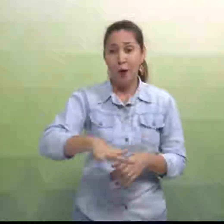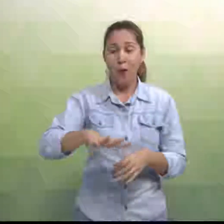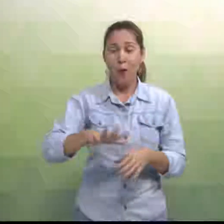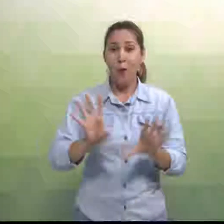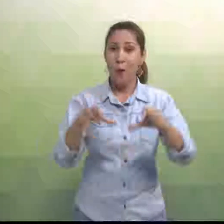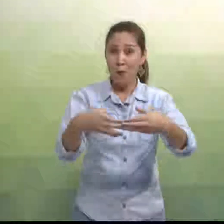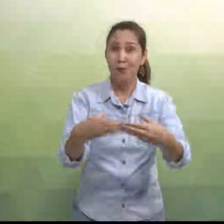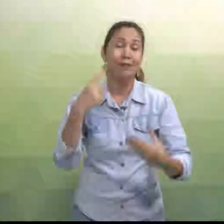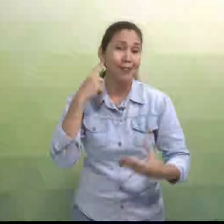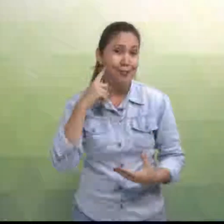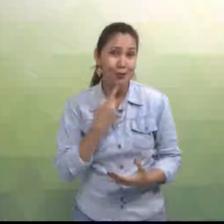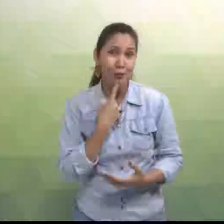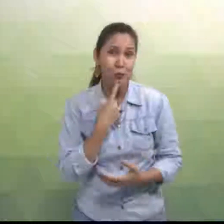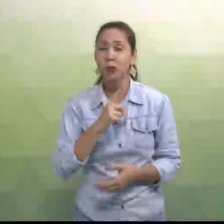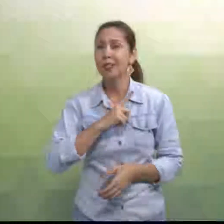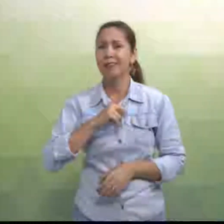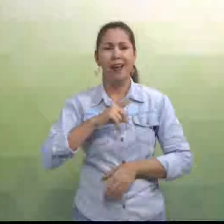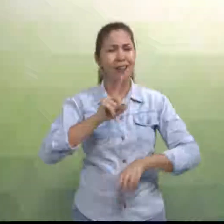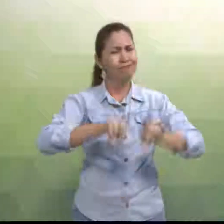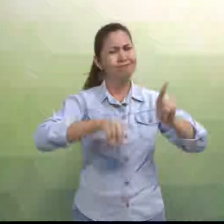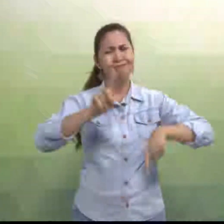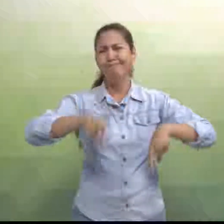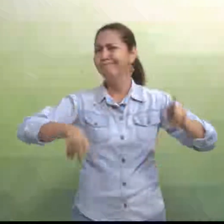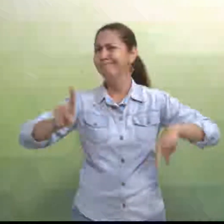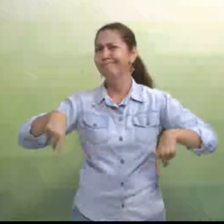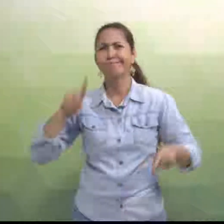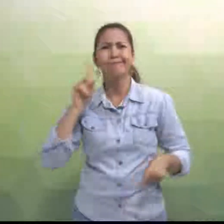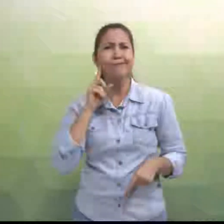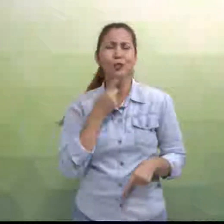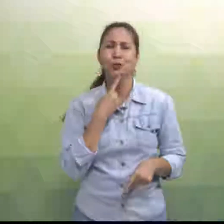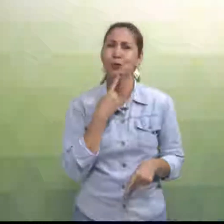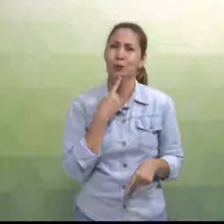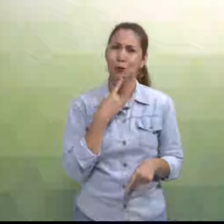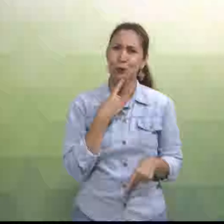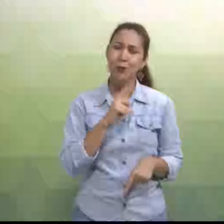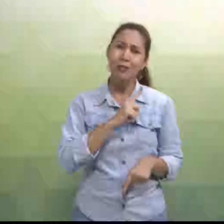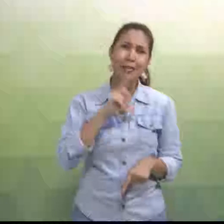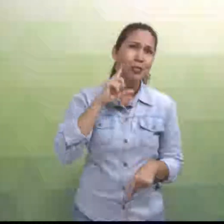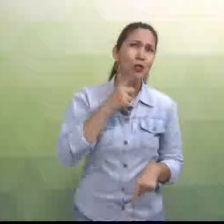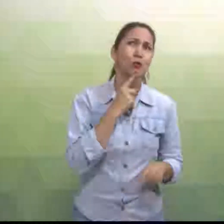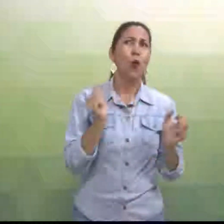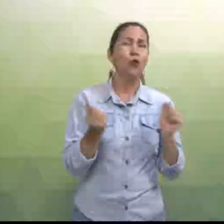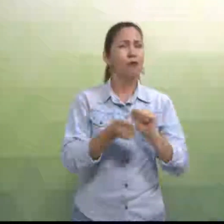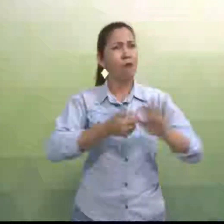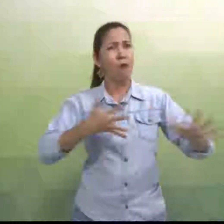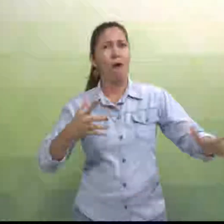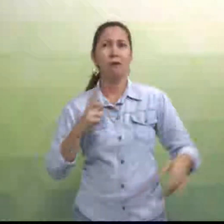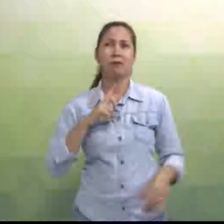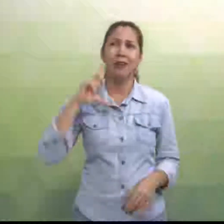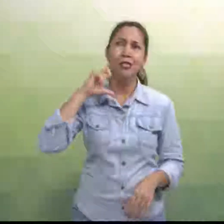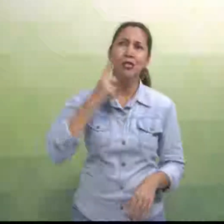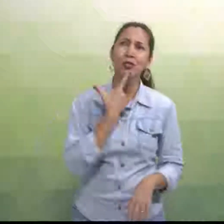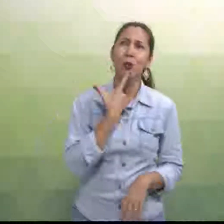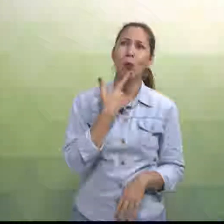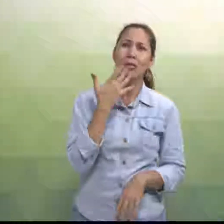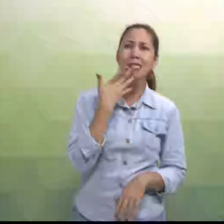campo, direcionado ao ensino de surdo, nós percebemos que existem diferentes surdos com níveis linguísticos.